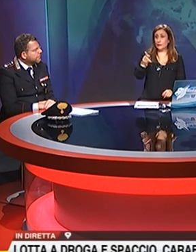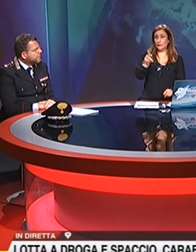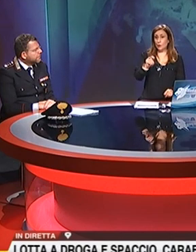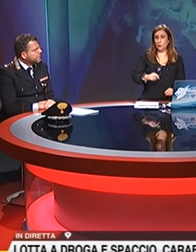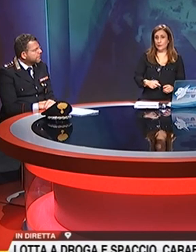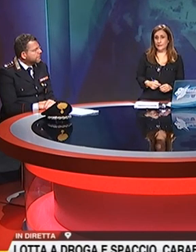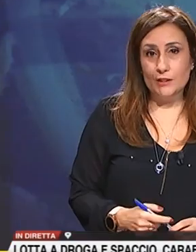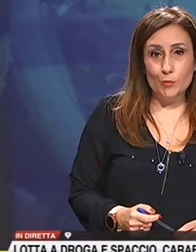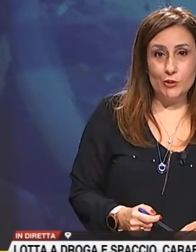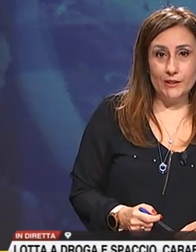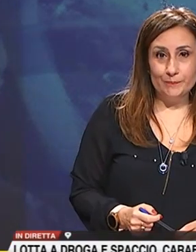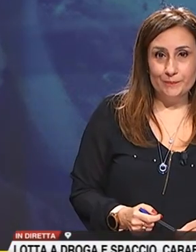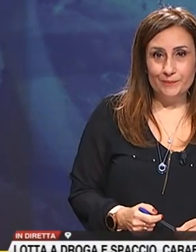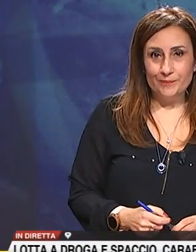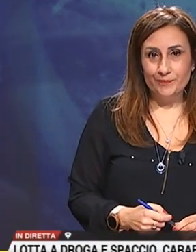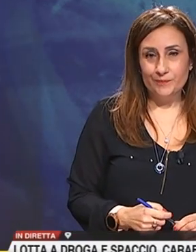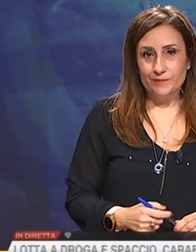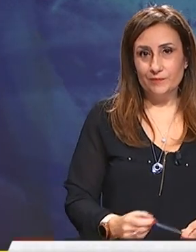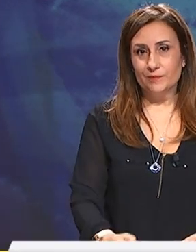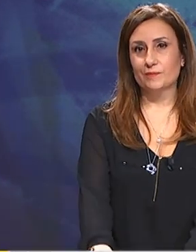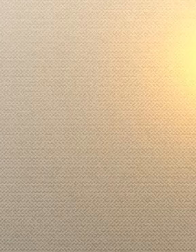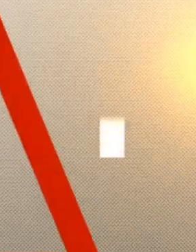fermiamo un attimo per qualche istante di pubblicità.